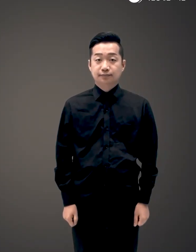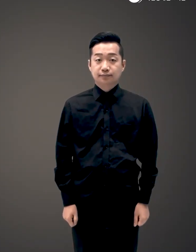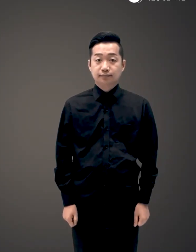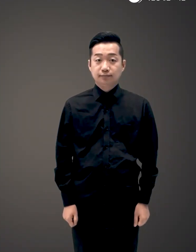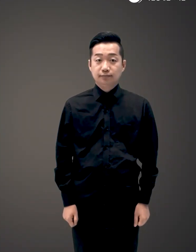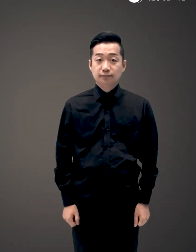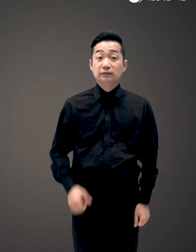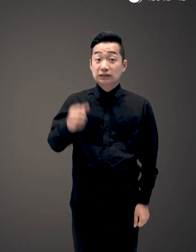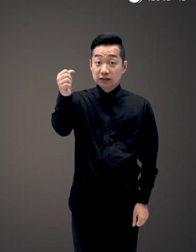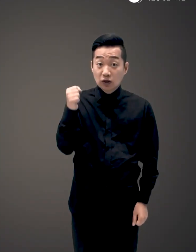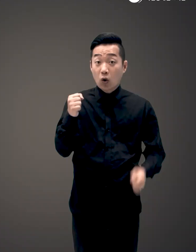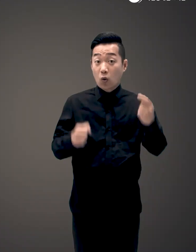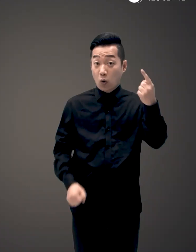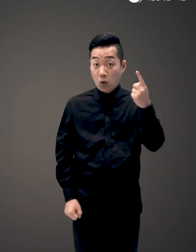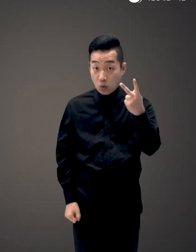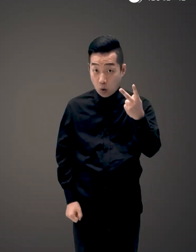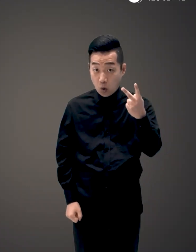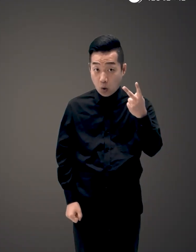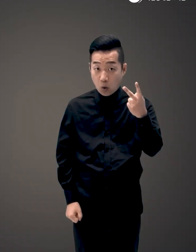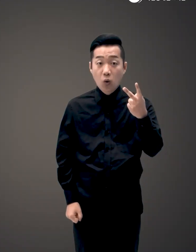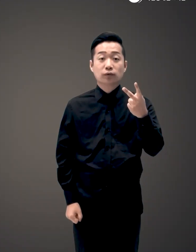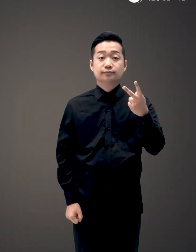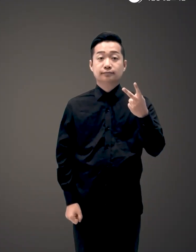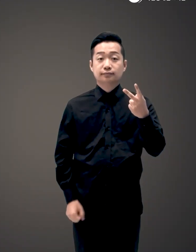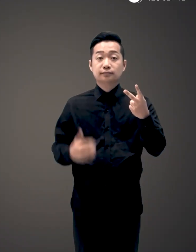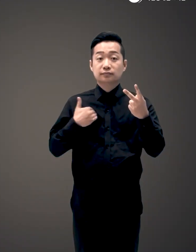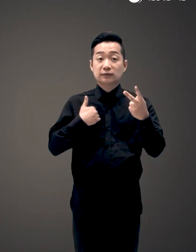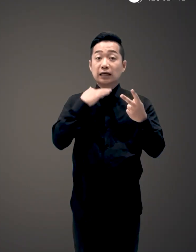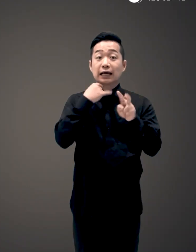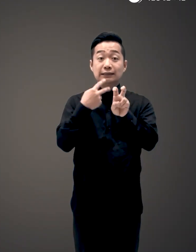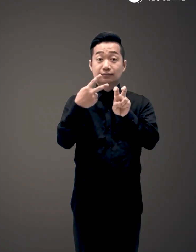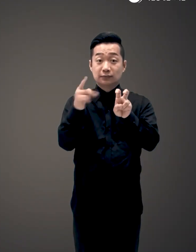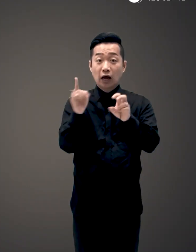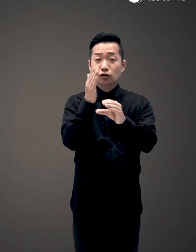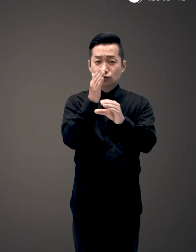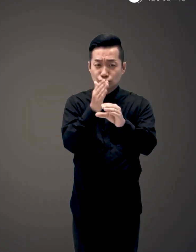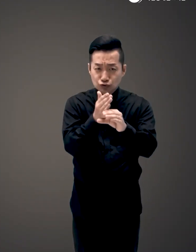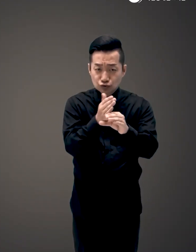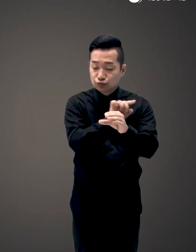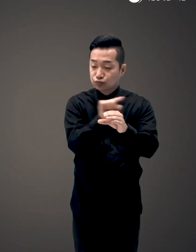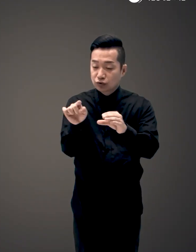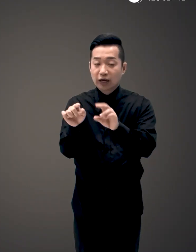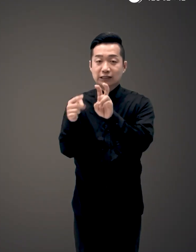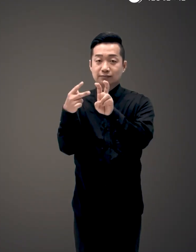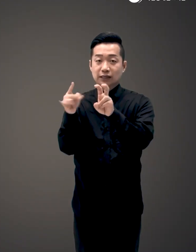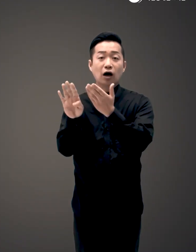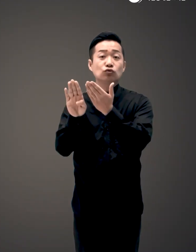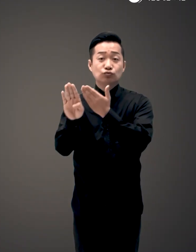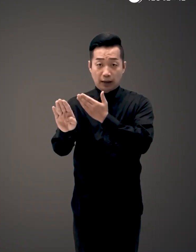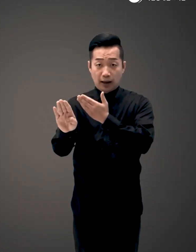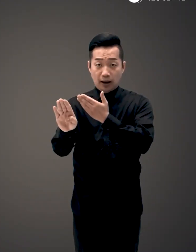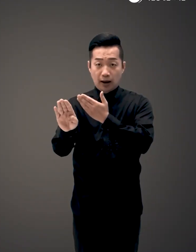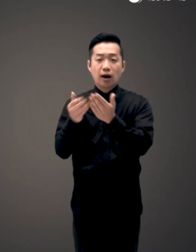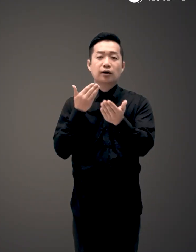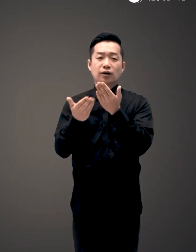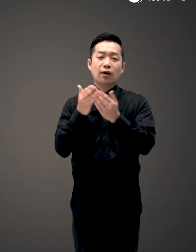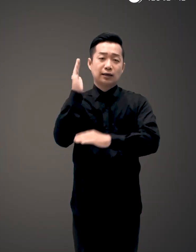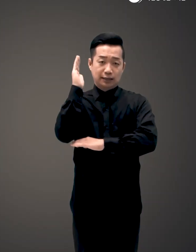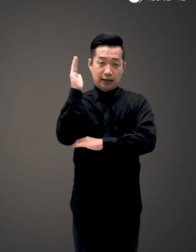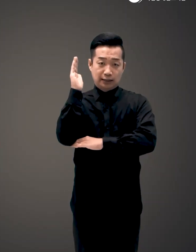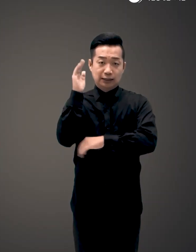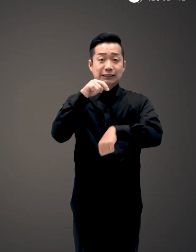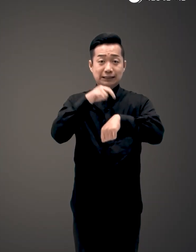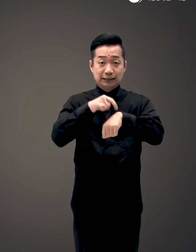5. 드로우 1, 드로우 2 이 두 가지는 저희 20대 중반부터 후반까지에